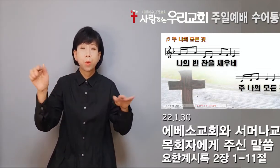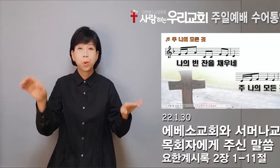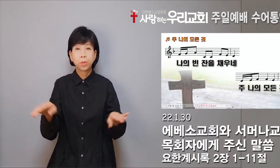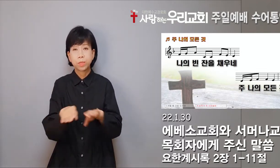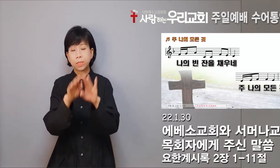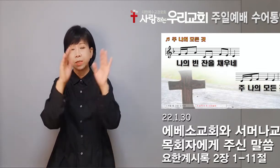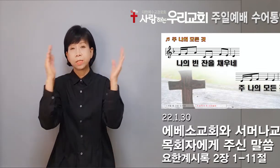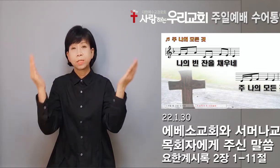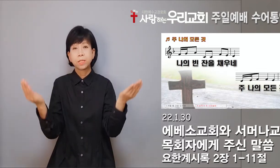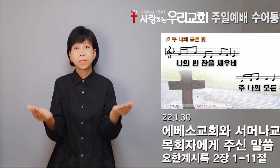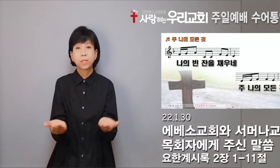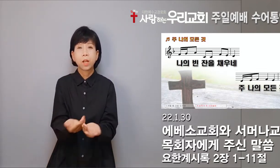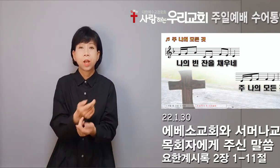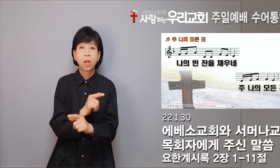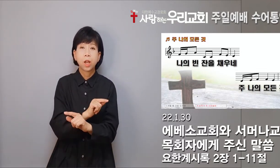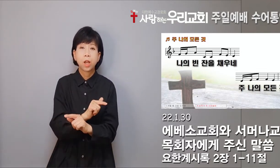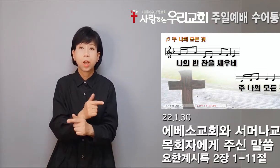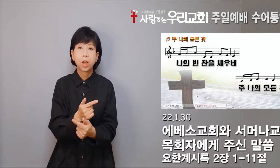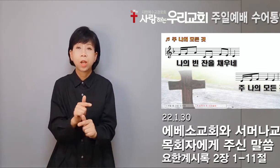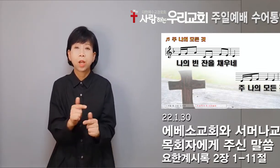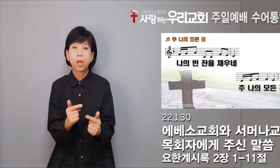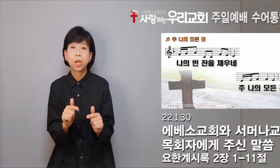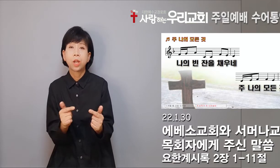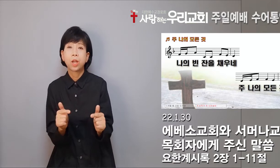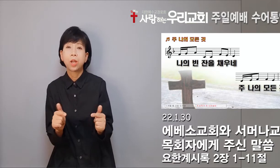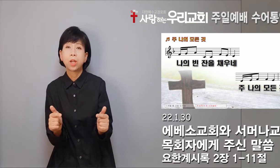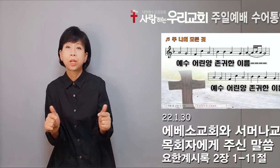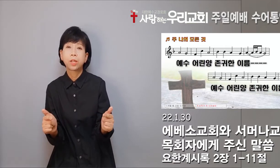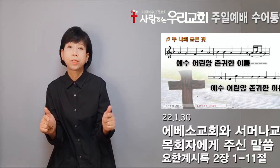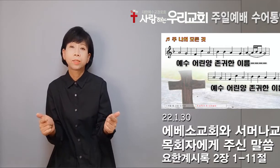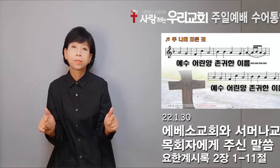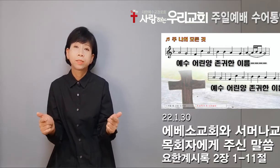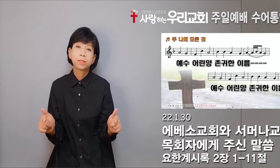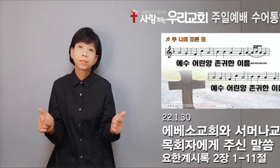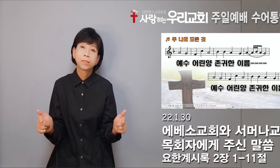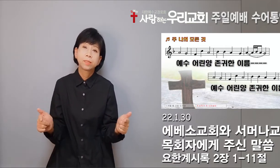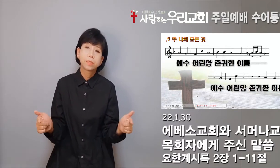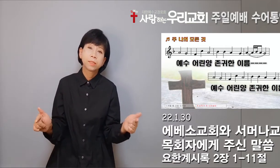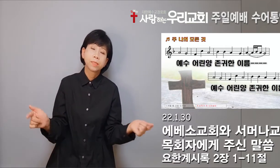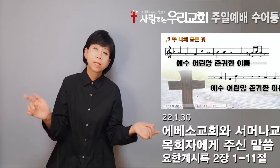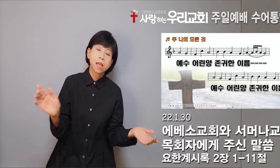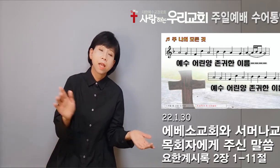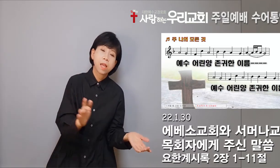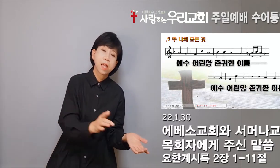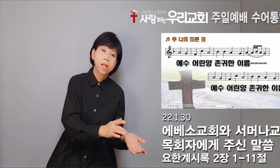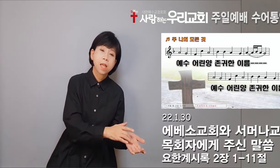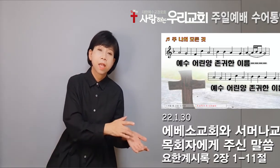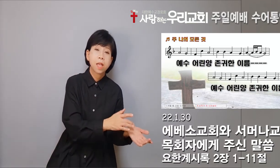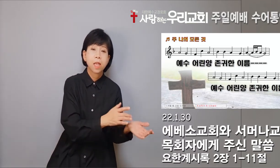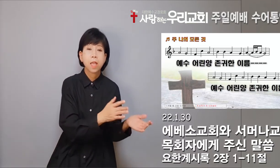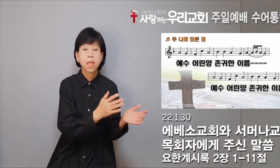나의 모든 것 예수